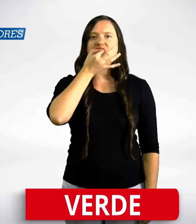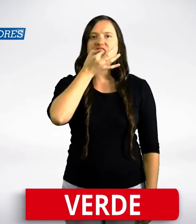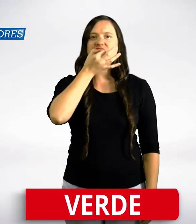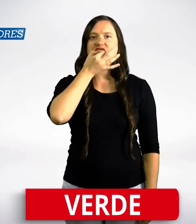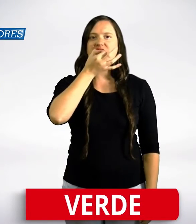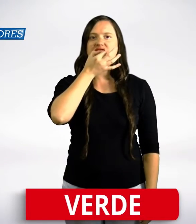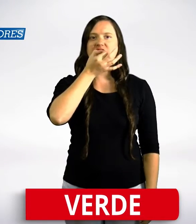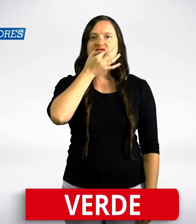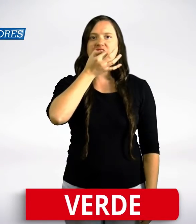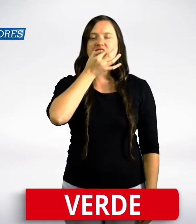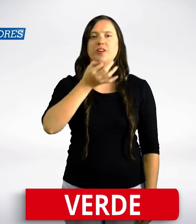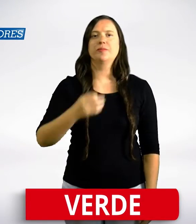Verde.